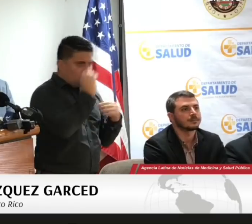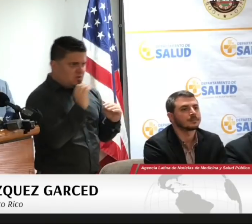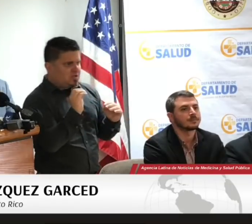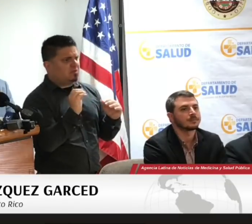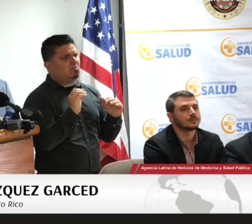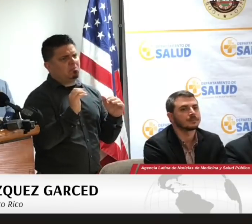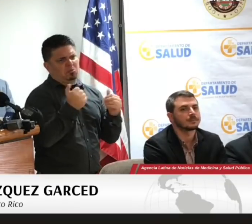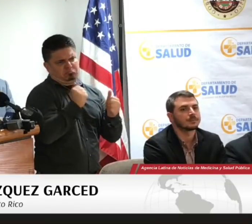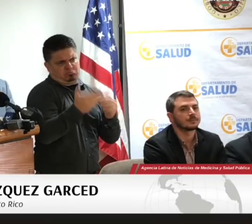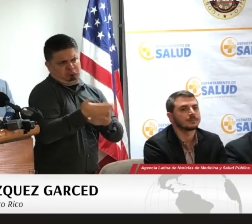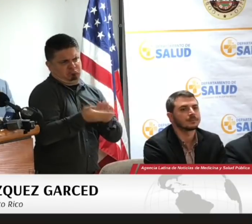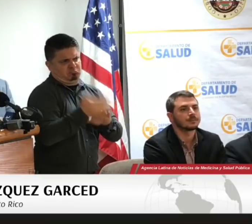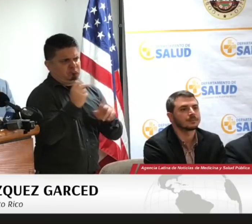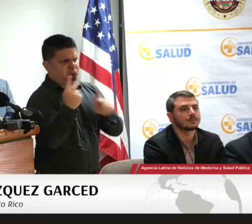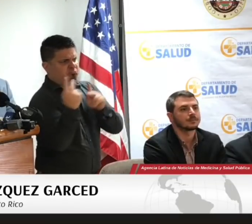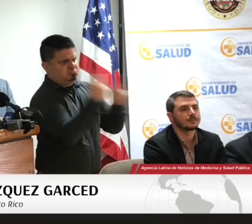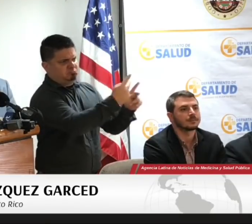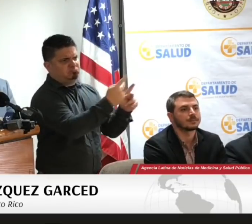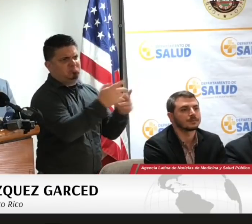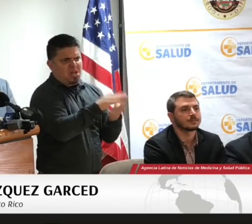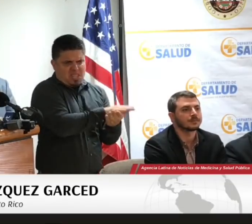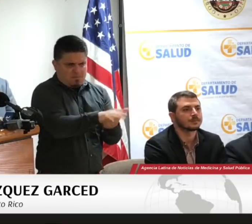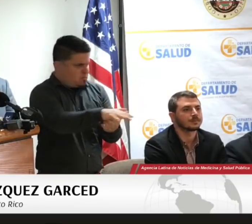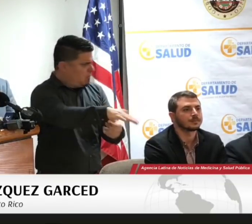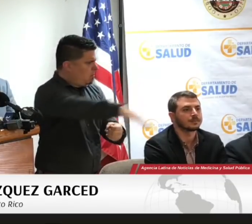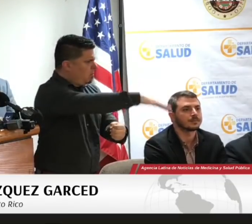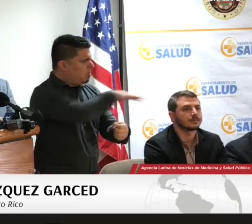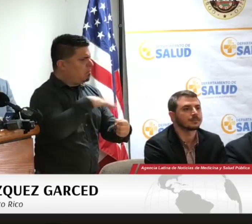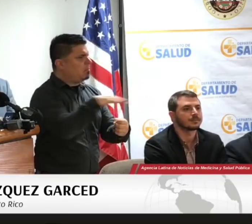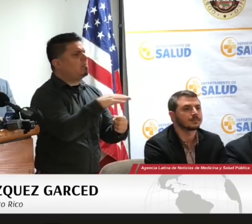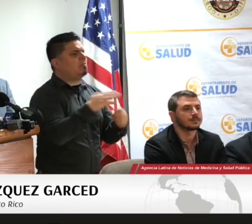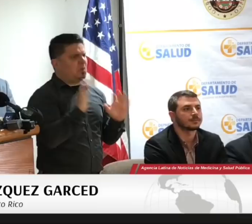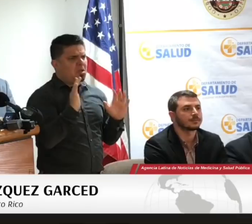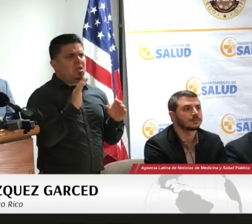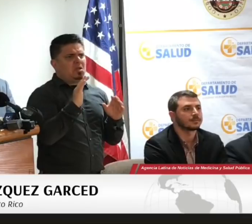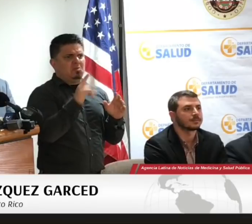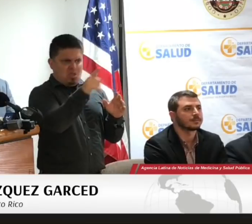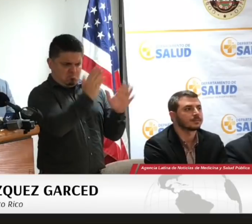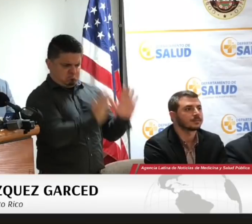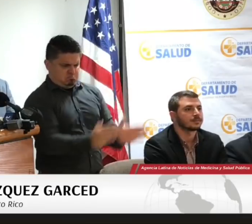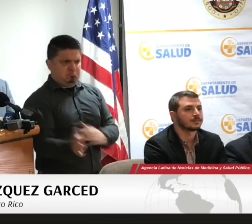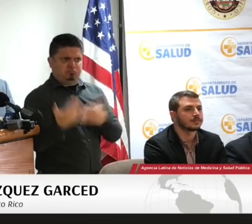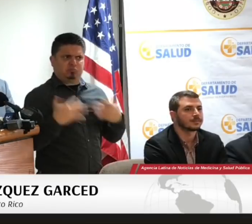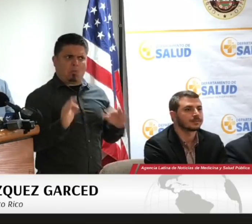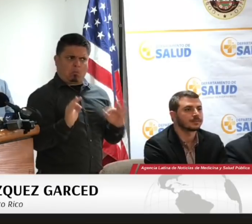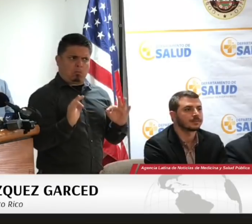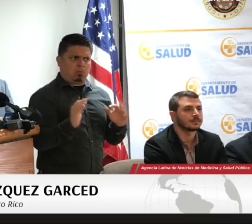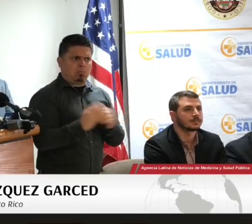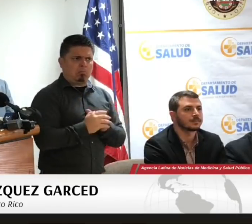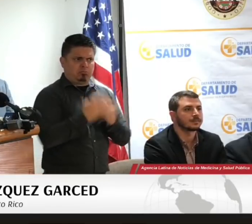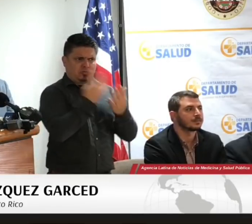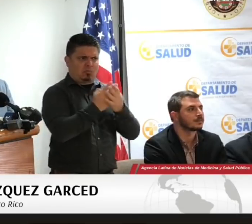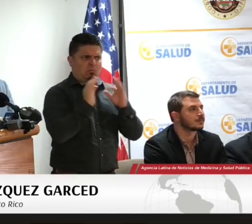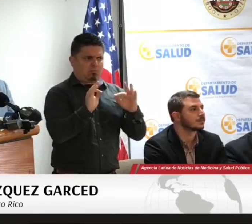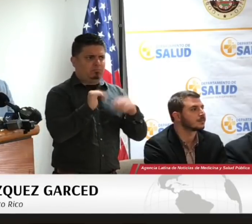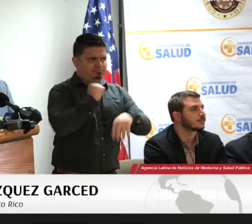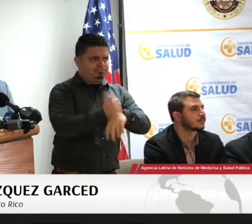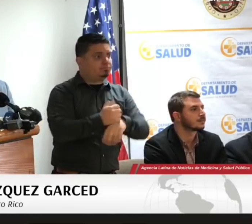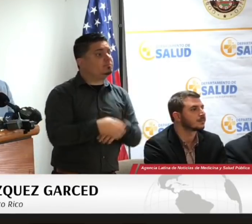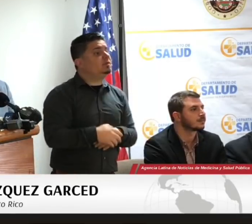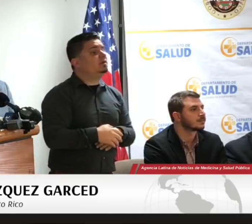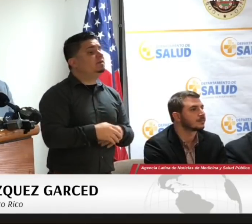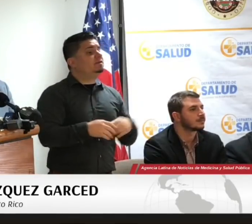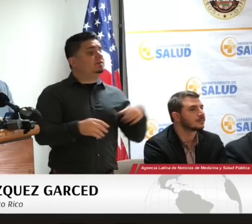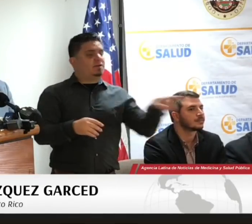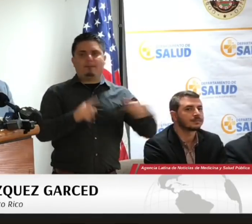para la higiene, ha sido parte del plan de trabajo que estableció el secretario de Corrección. Primera hora. Sí, buenas a